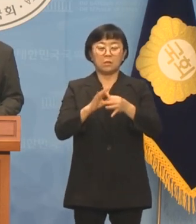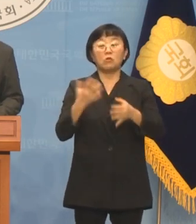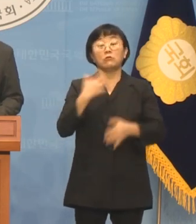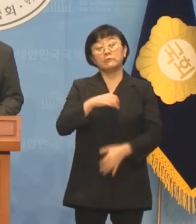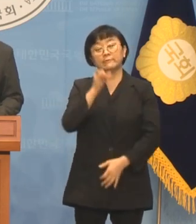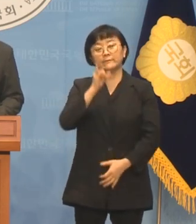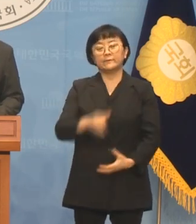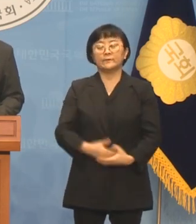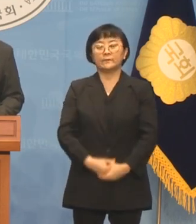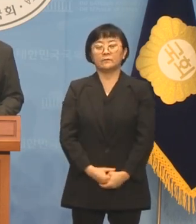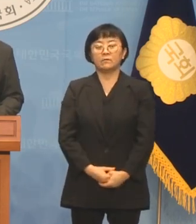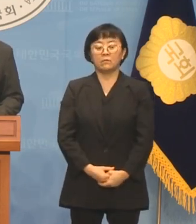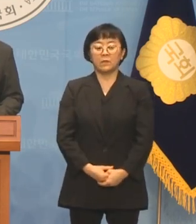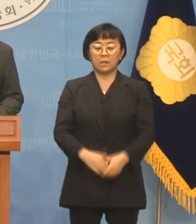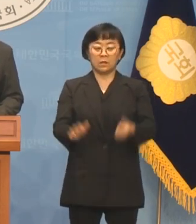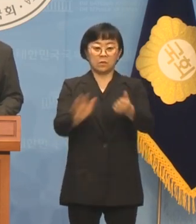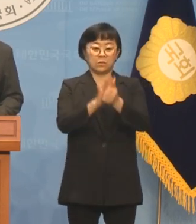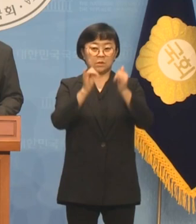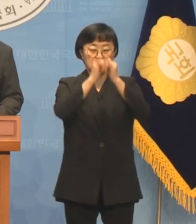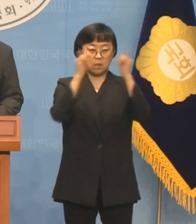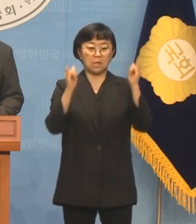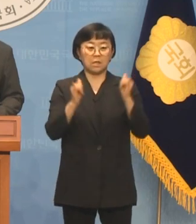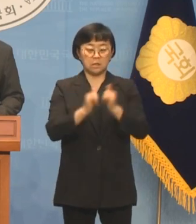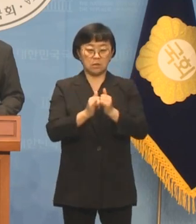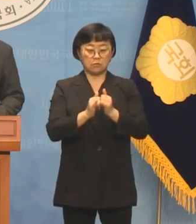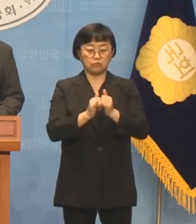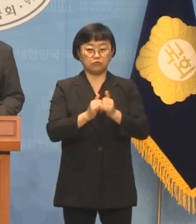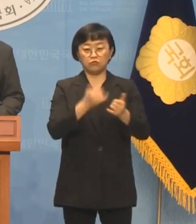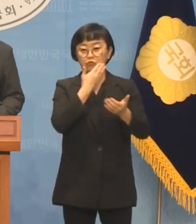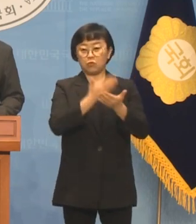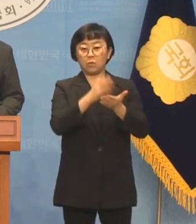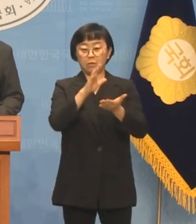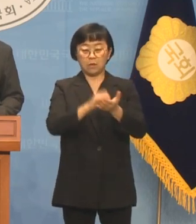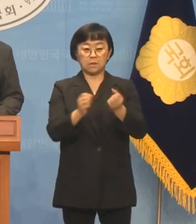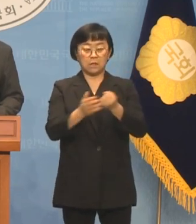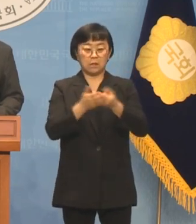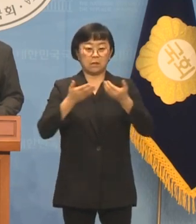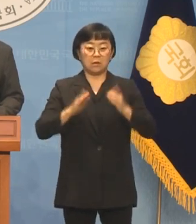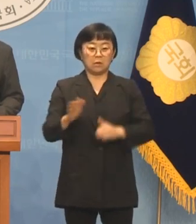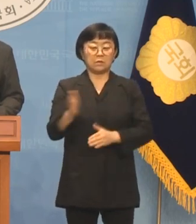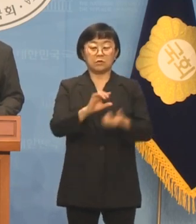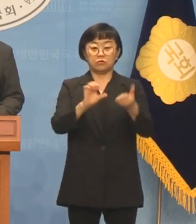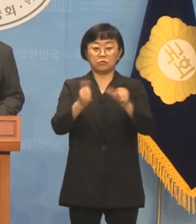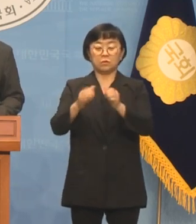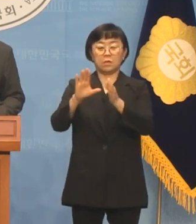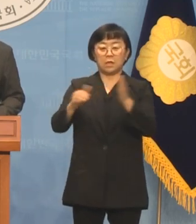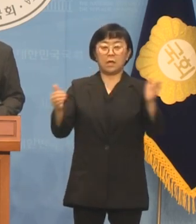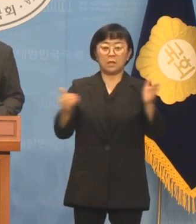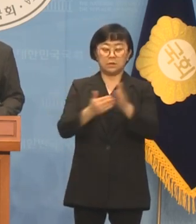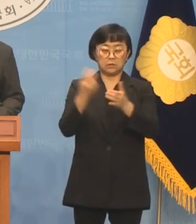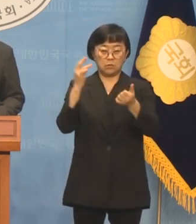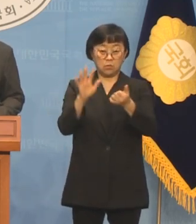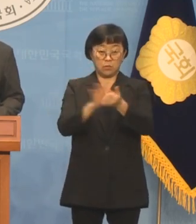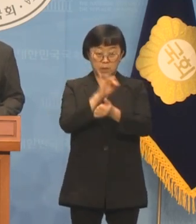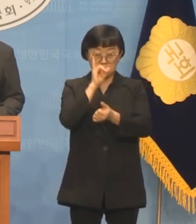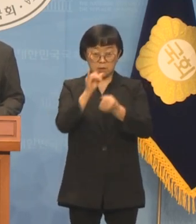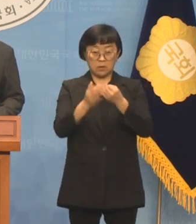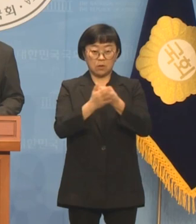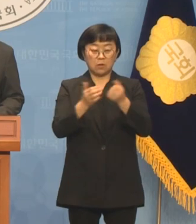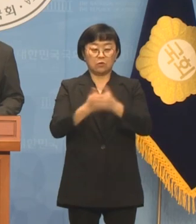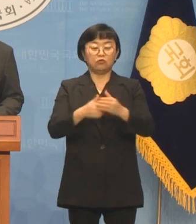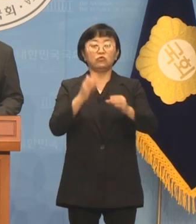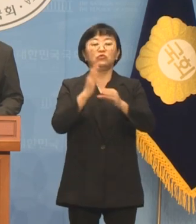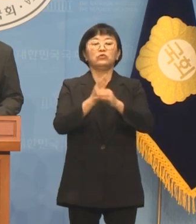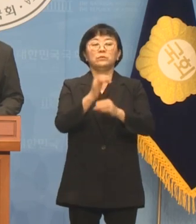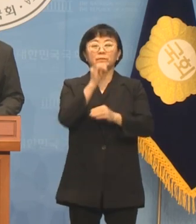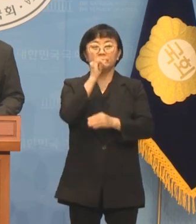깊어지기도 합니다. 돌봄은 사회적 화두입니다. 누구나 태어나서 죽을 때까지 돌봄의 대상이 되기도 하고 돌봄의 주체가